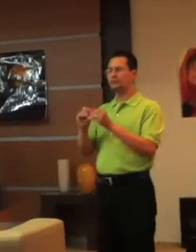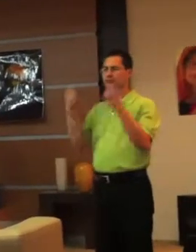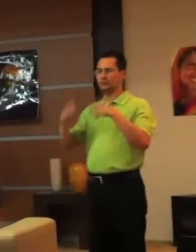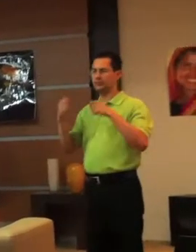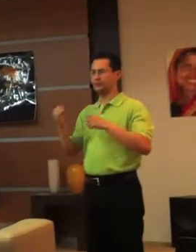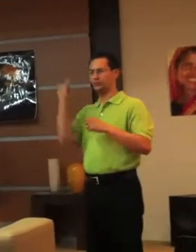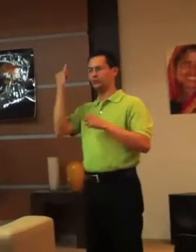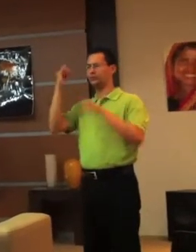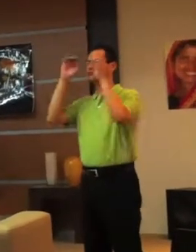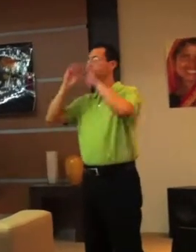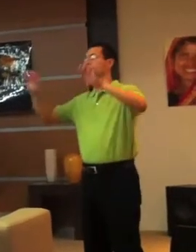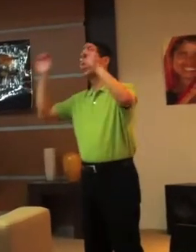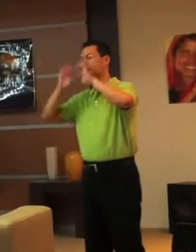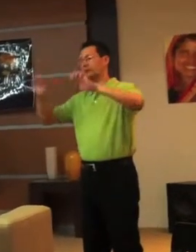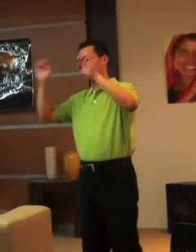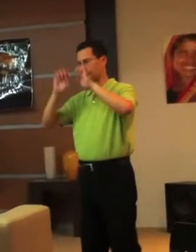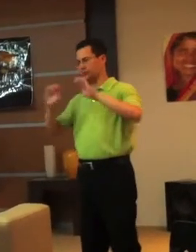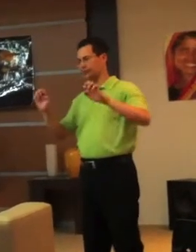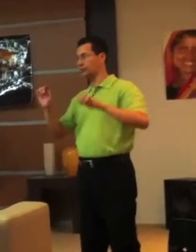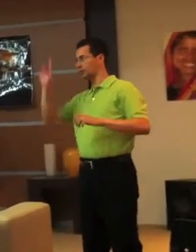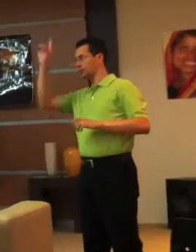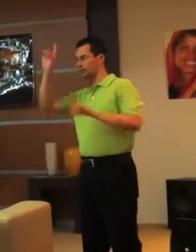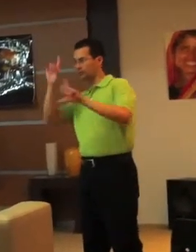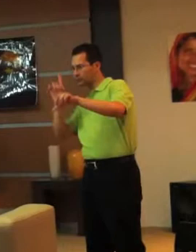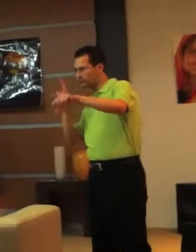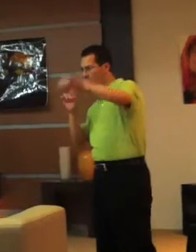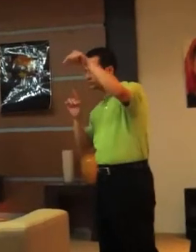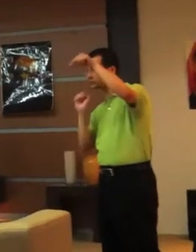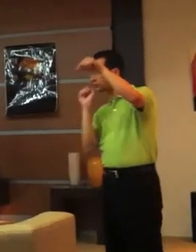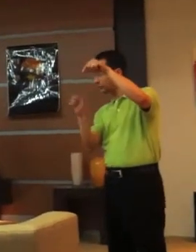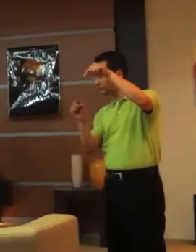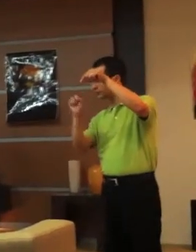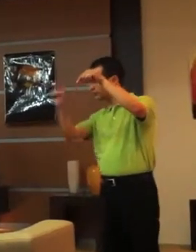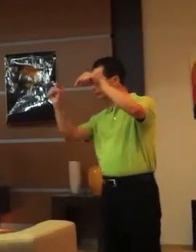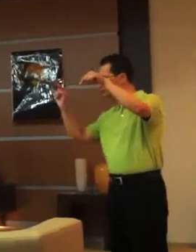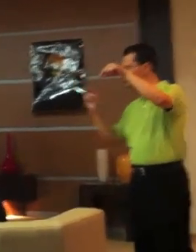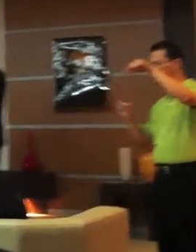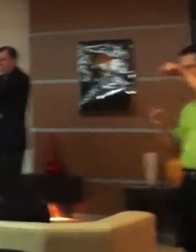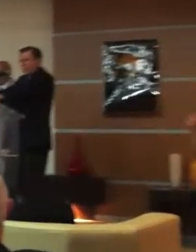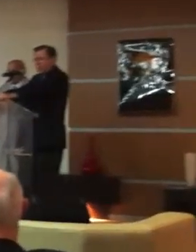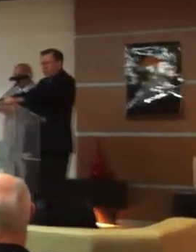do que Deus quer fazer conosco e através do nosso